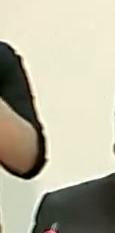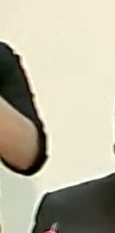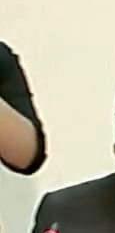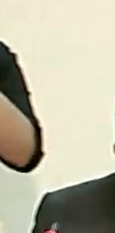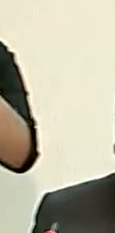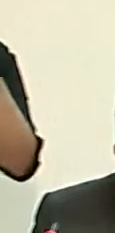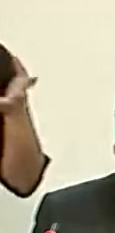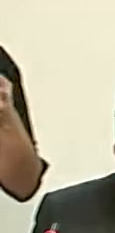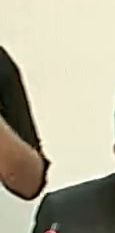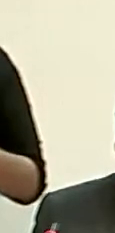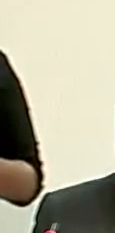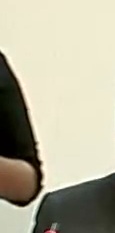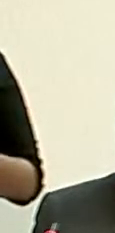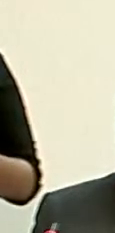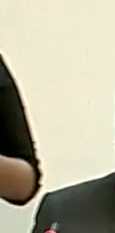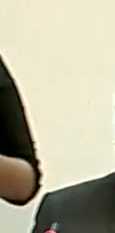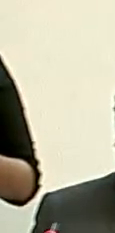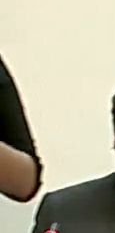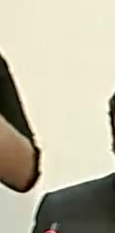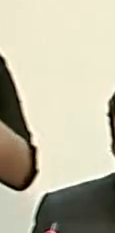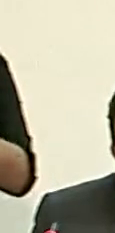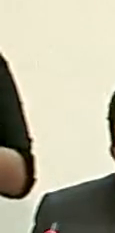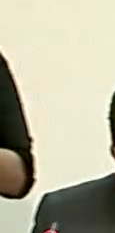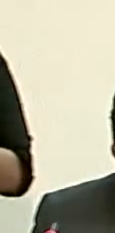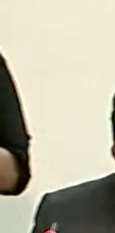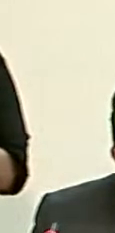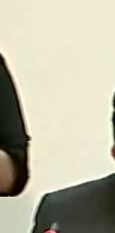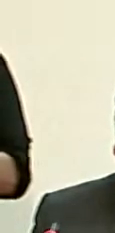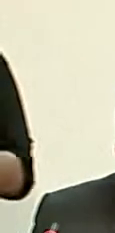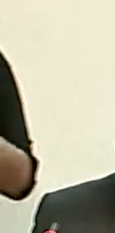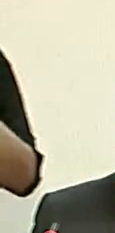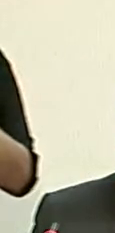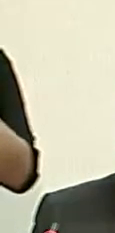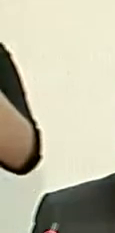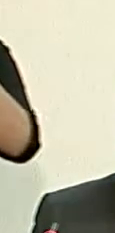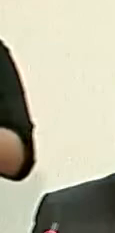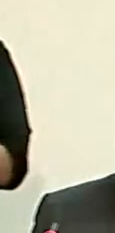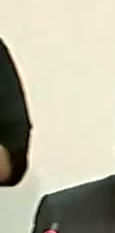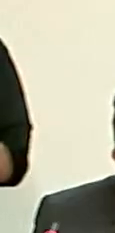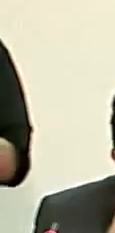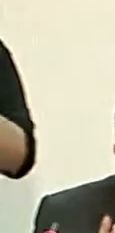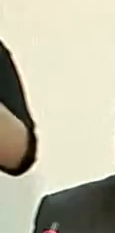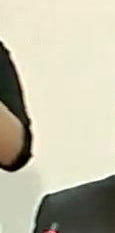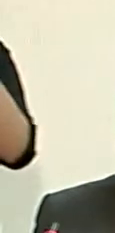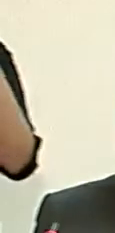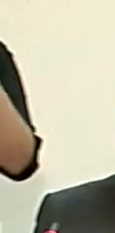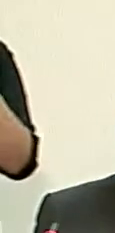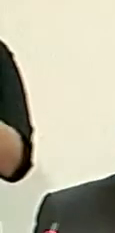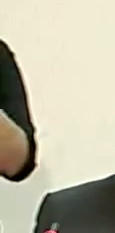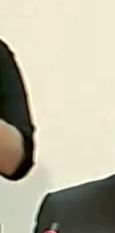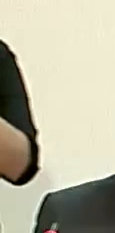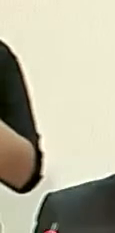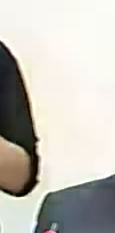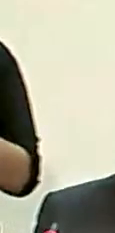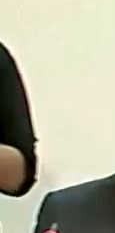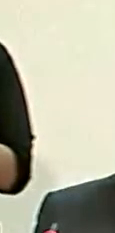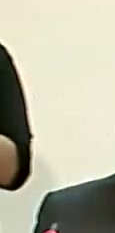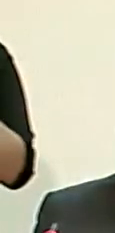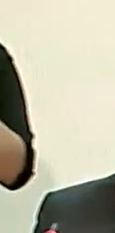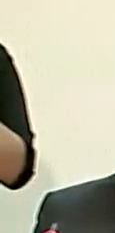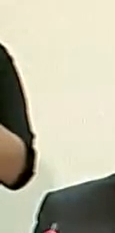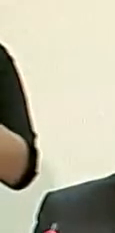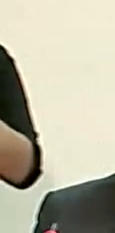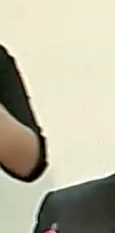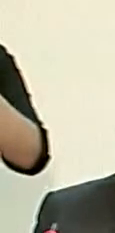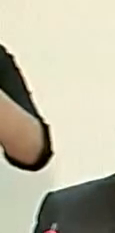transporte público en el área metropolitana y más allá del transporte público también del, del diseño